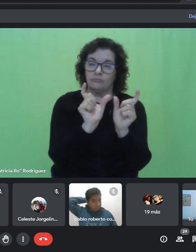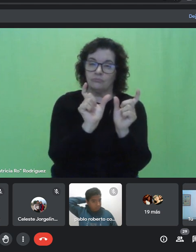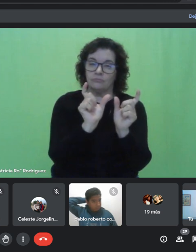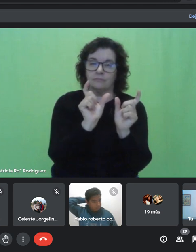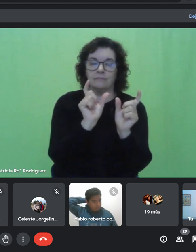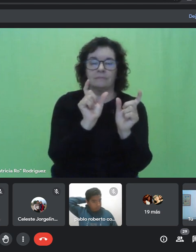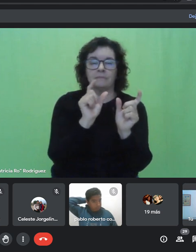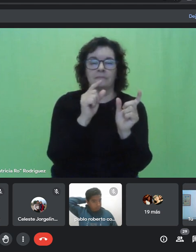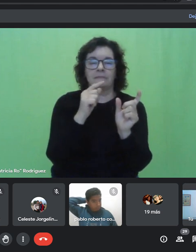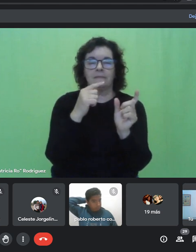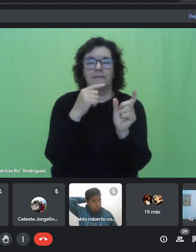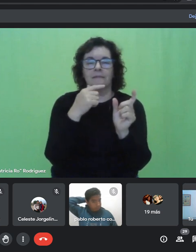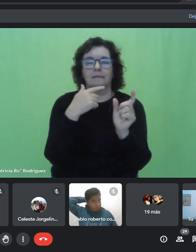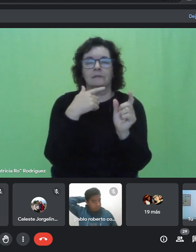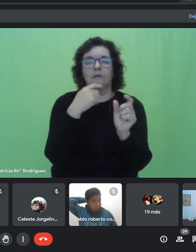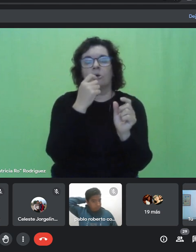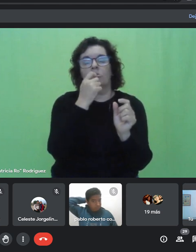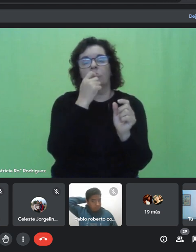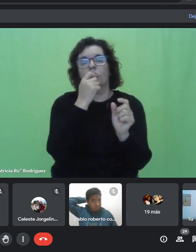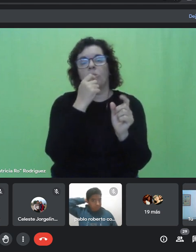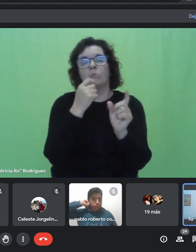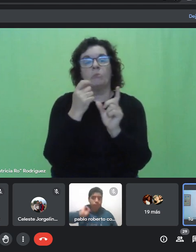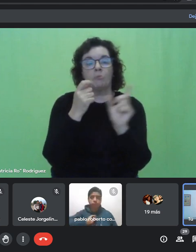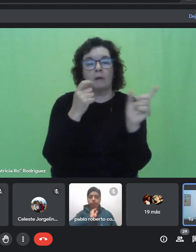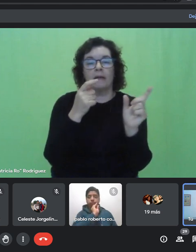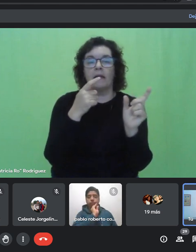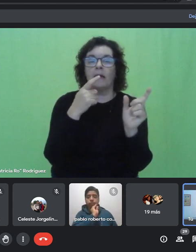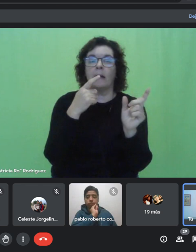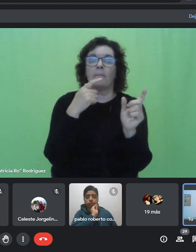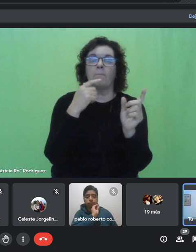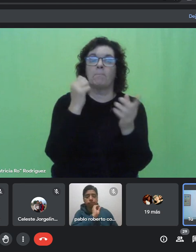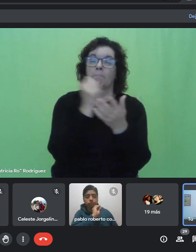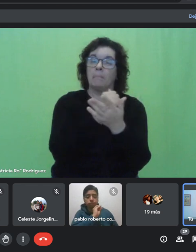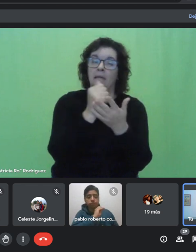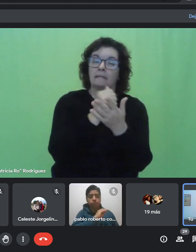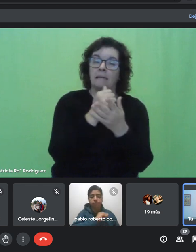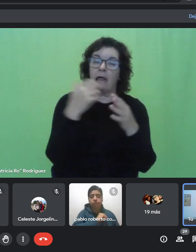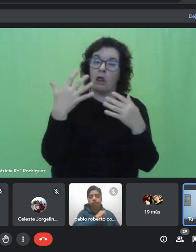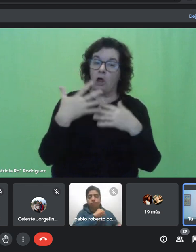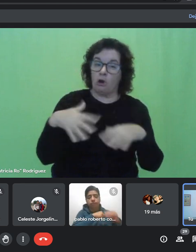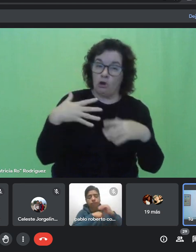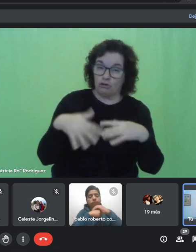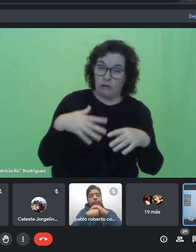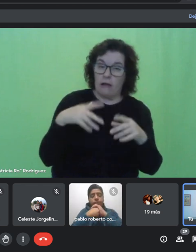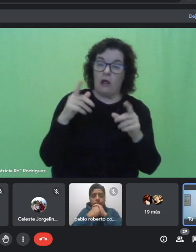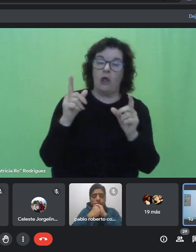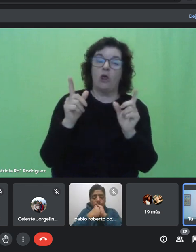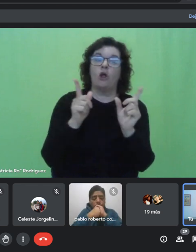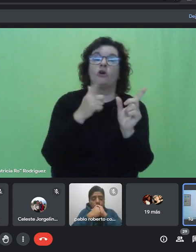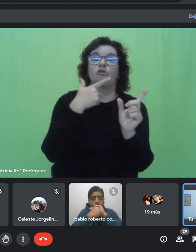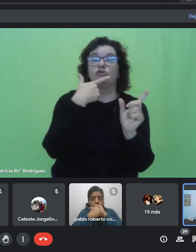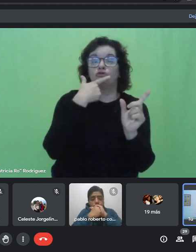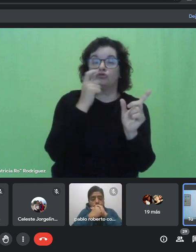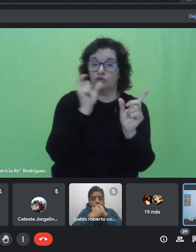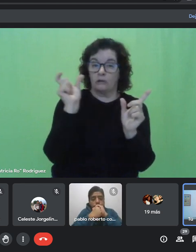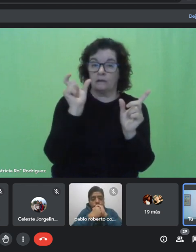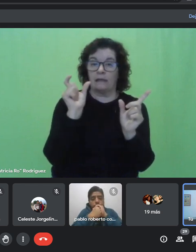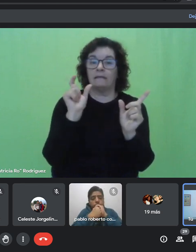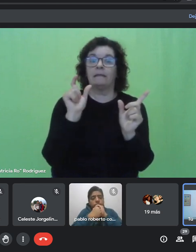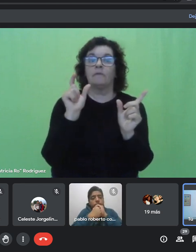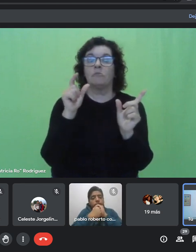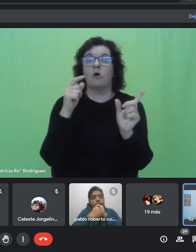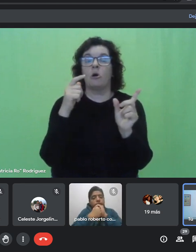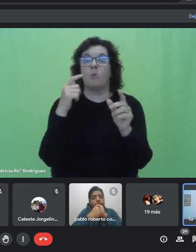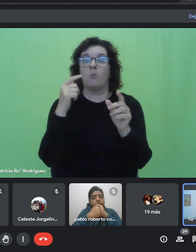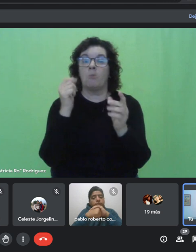Profe, ¿no sería equality y África? Bien, muy bien. Equality, África, y falta uno antes de